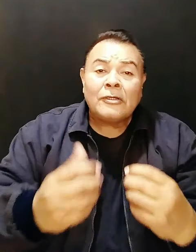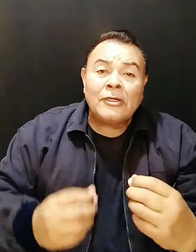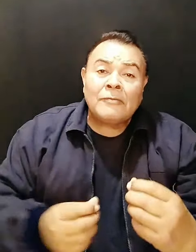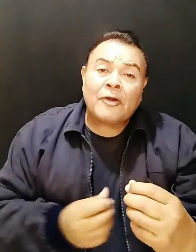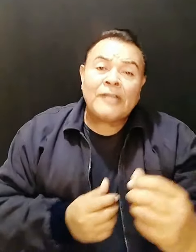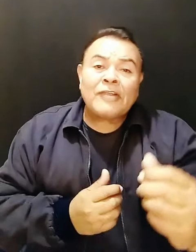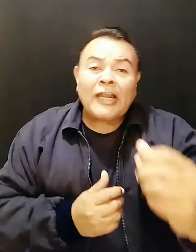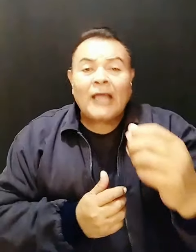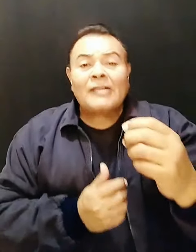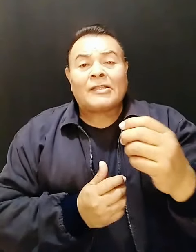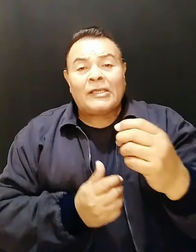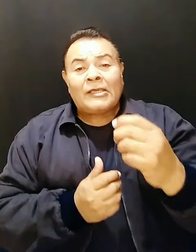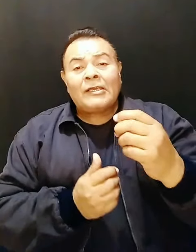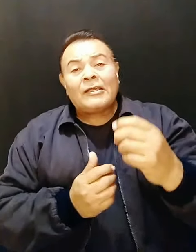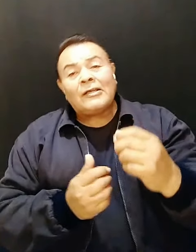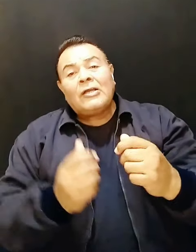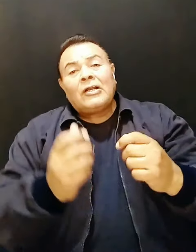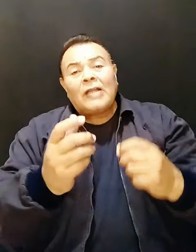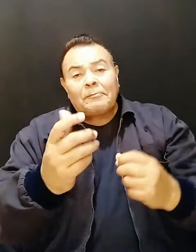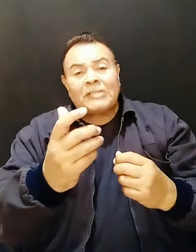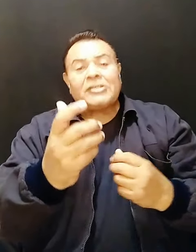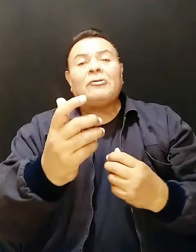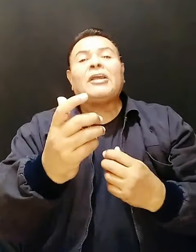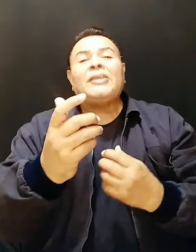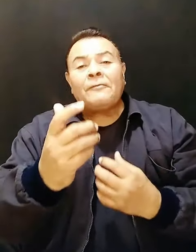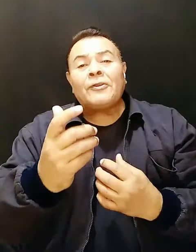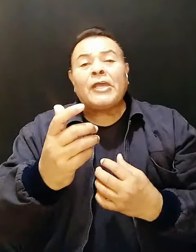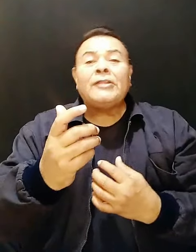por entregarte la pasión que llevo dentro.